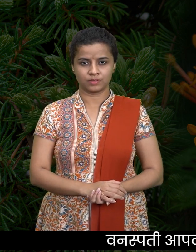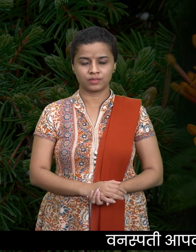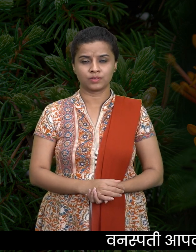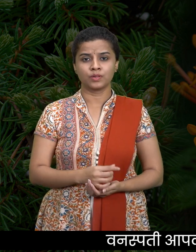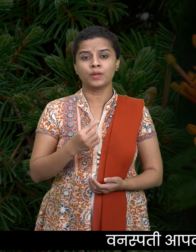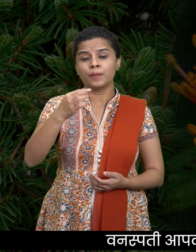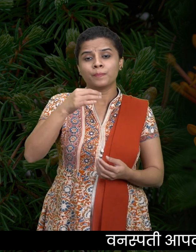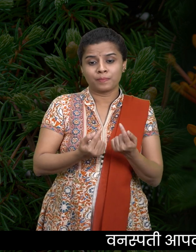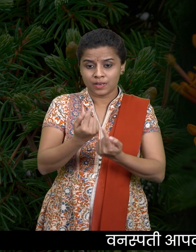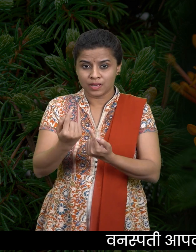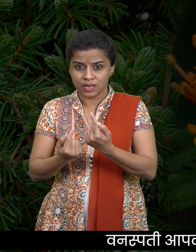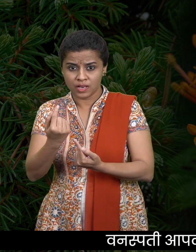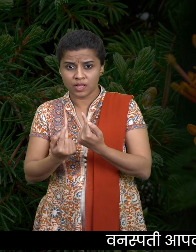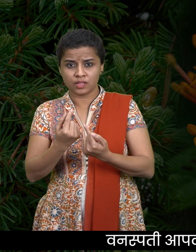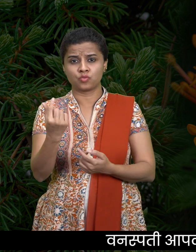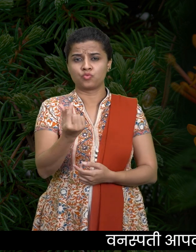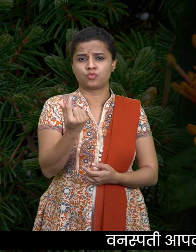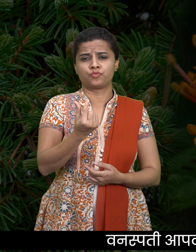आपल्यासाठी अनेक प्रकारे उपयुक्त आहेत.